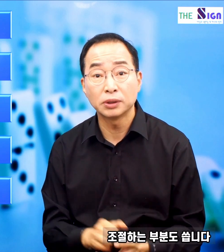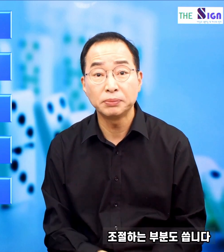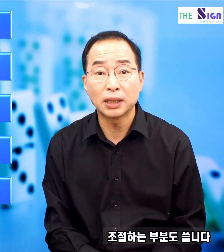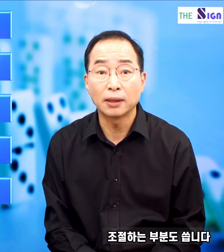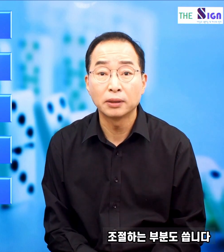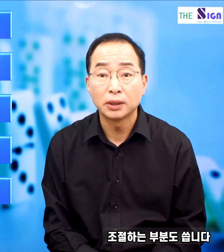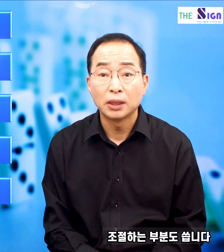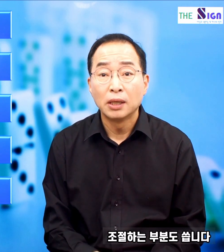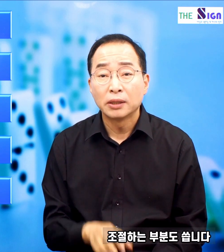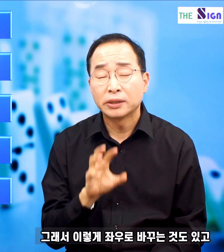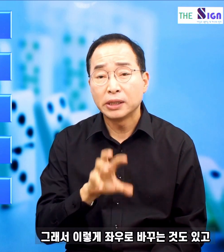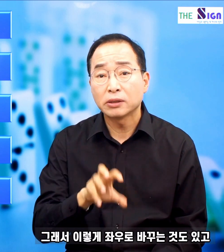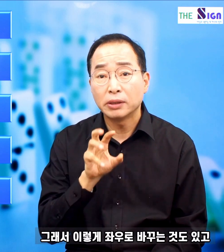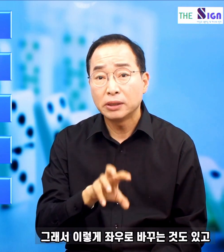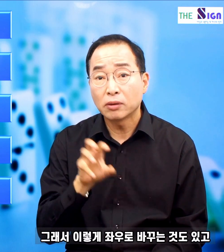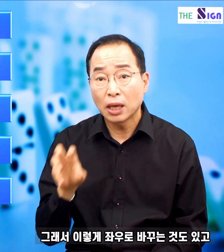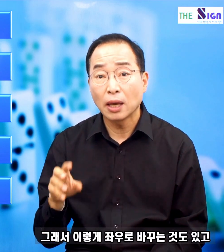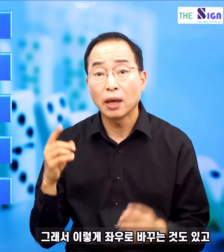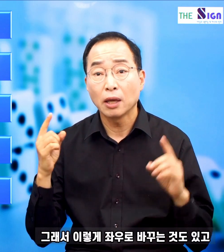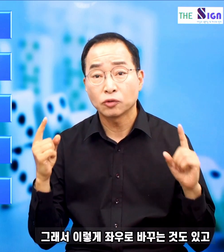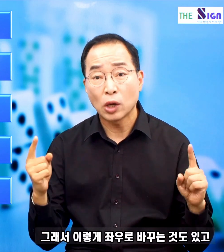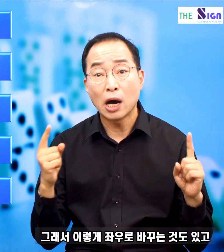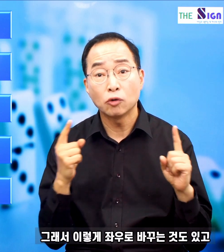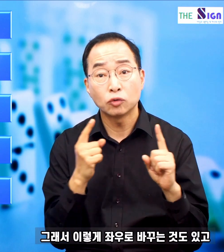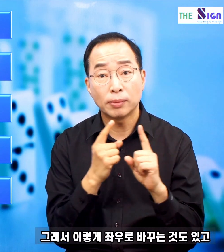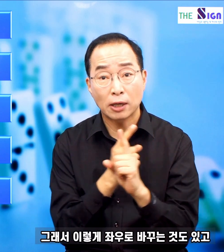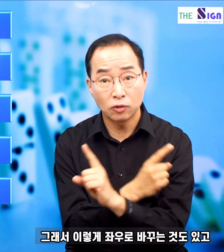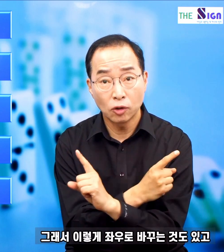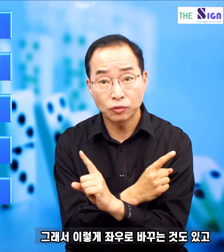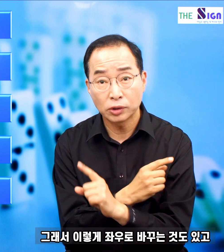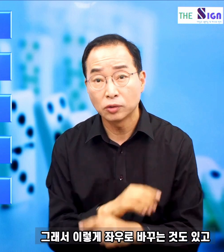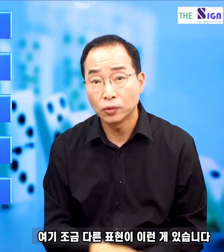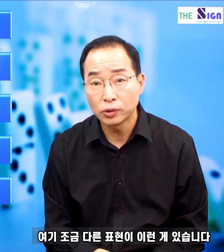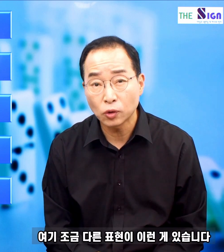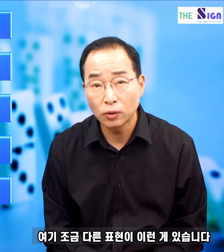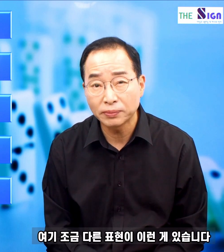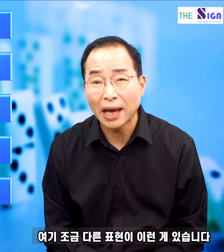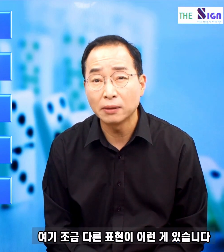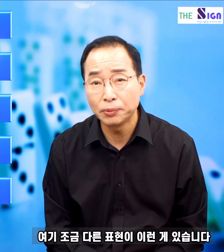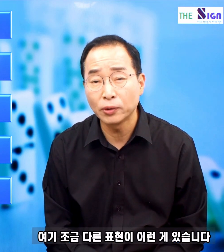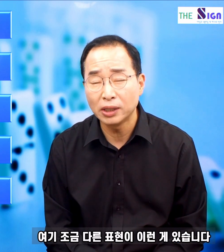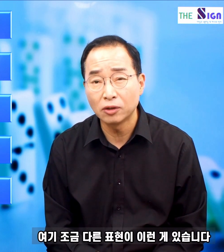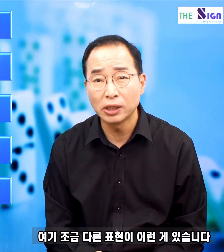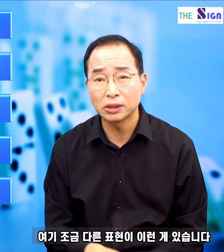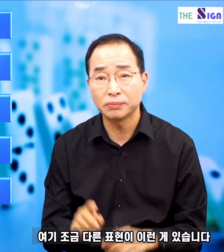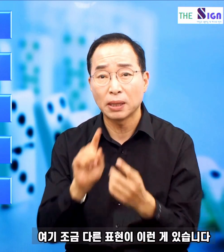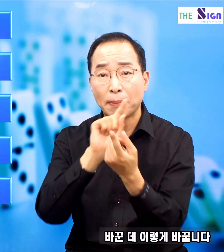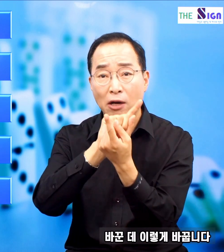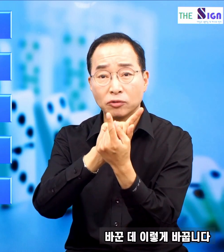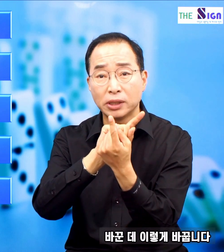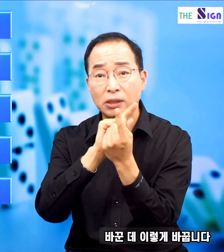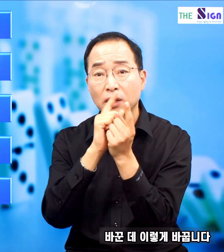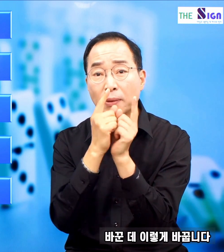씁니다. 그래서 이렇게 좌우로 바꾸는 것도 있고, 여기 조금 다른 표현이 이런 게 있습니다. 바꾸는데 이렇게